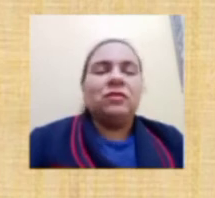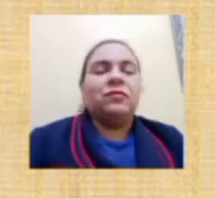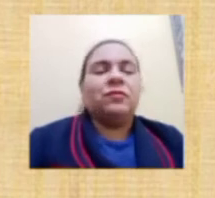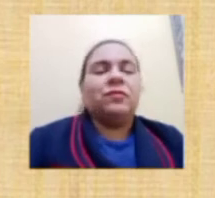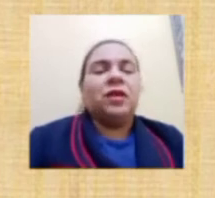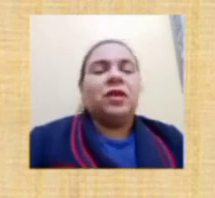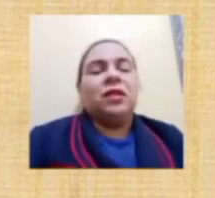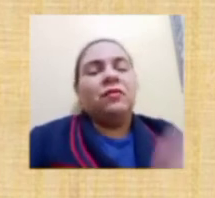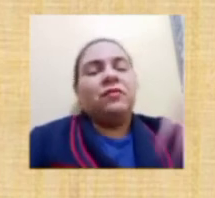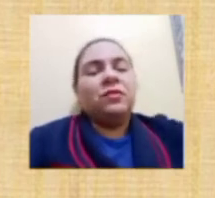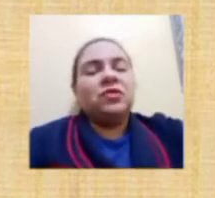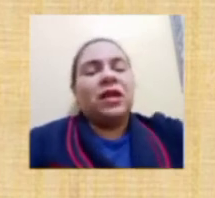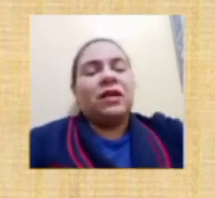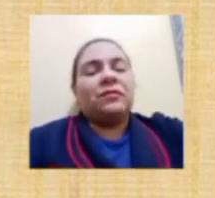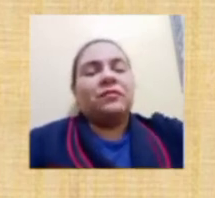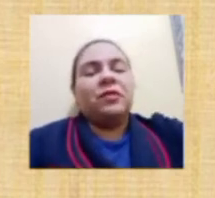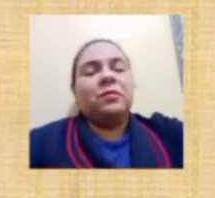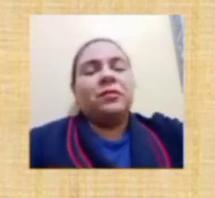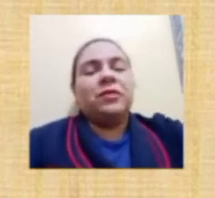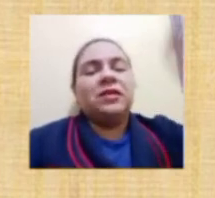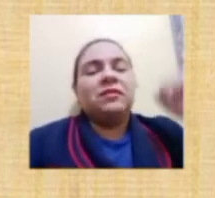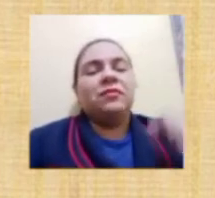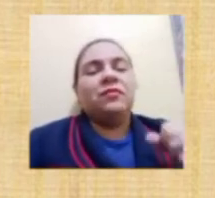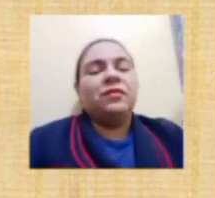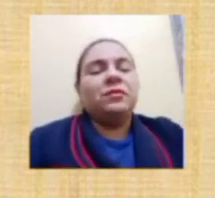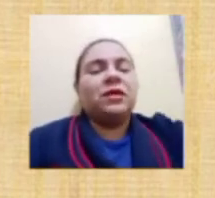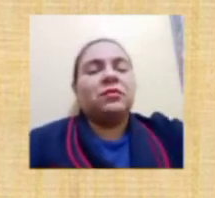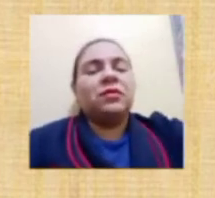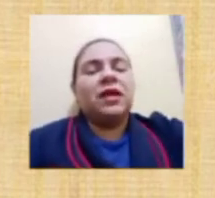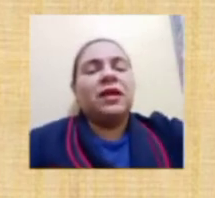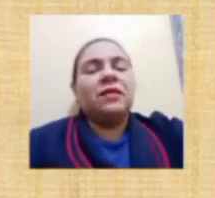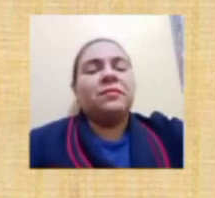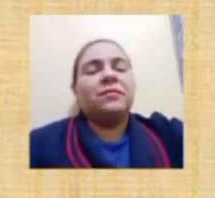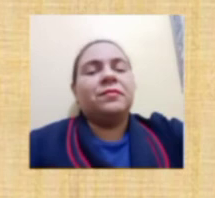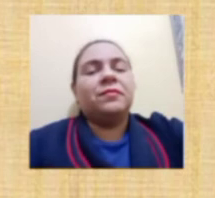tem sinal, mas ele é positivo. Então, menos